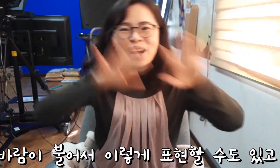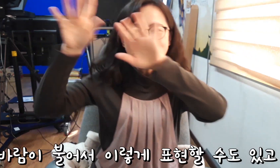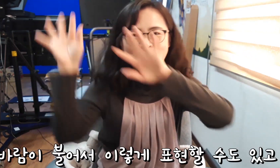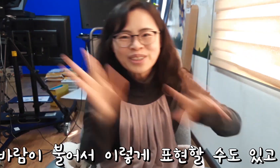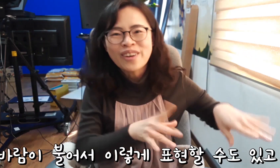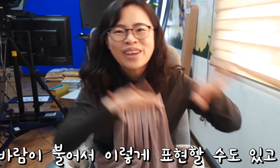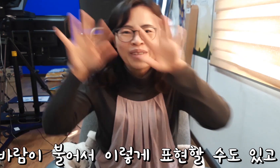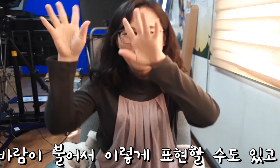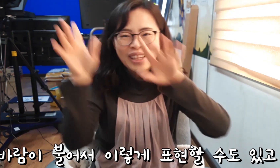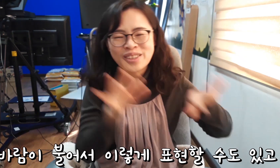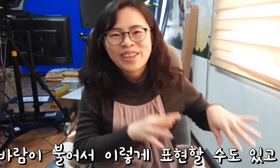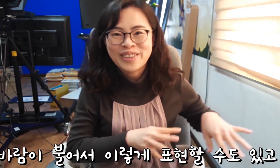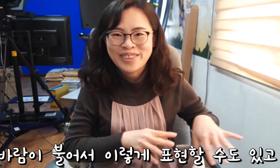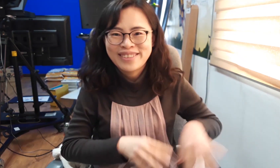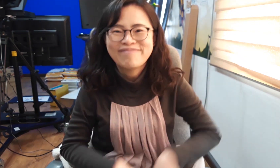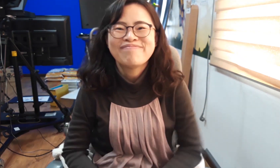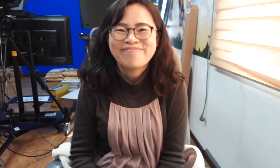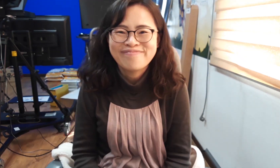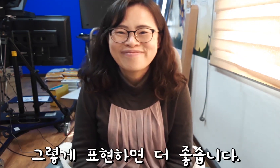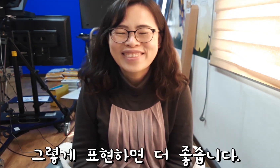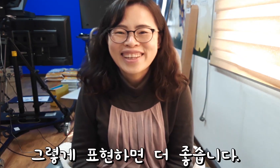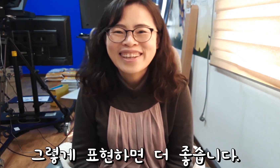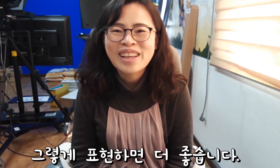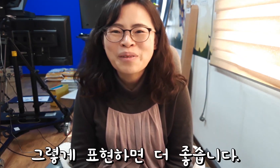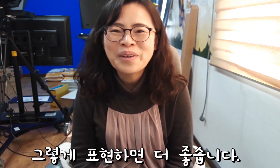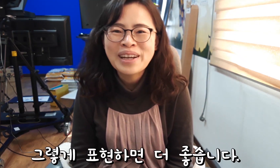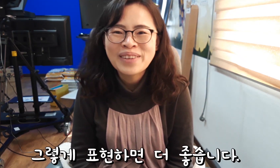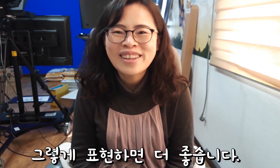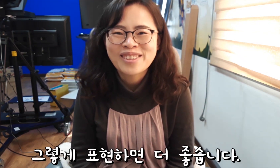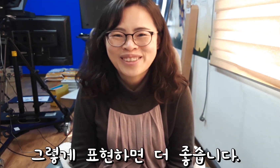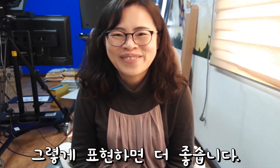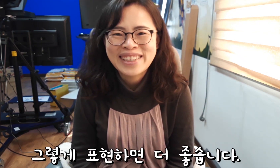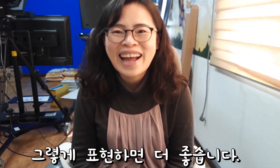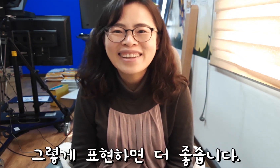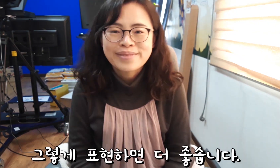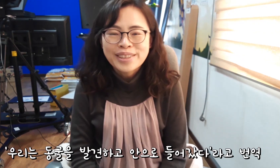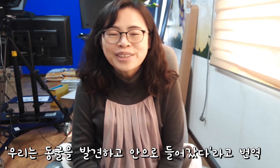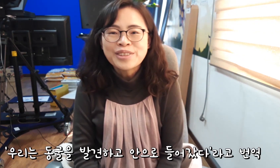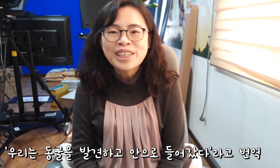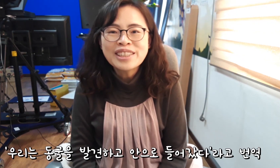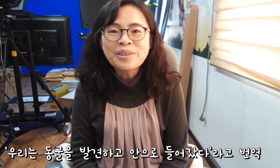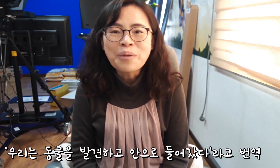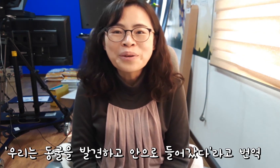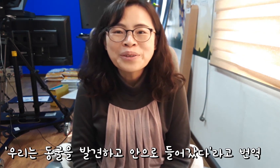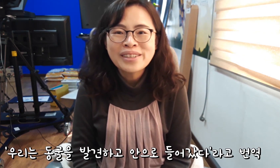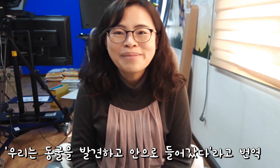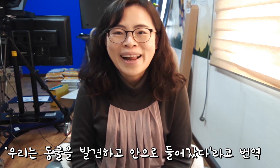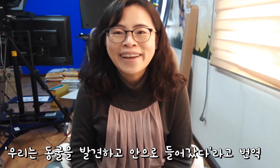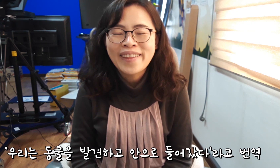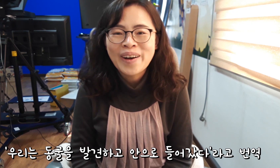바람이 불어서 이렇게 표현할 수도 있고. 그렇게 표현하면 더 좋습니다. 우리는 동굴을